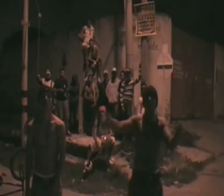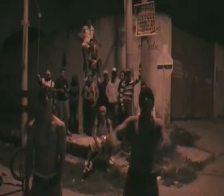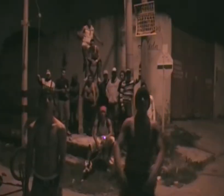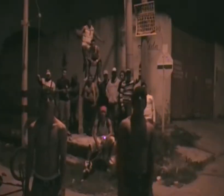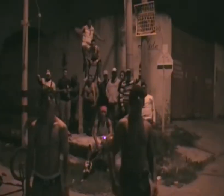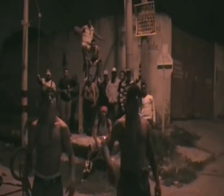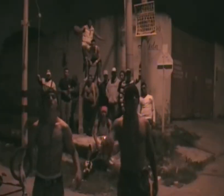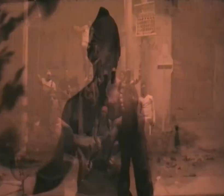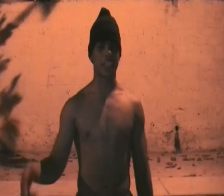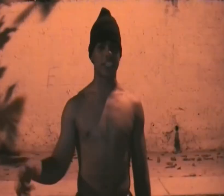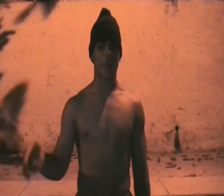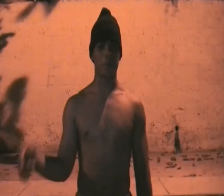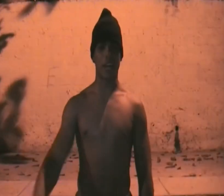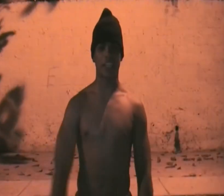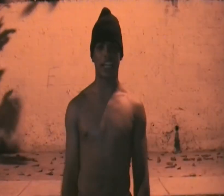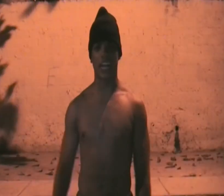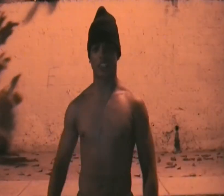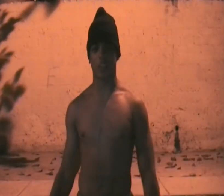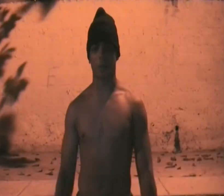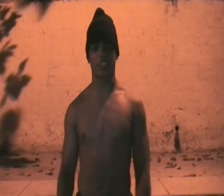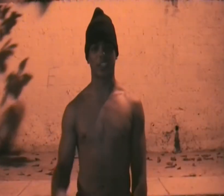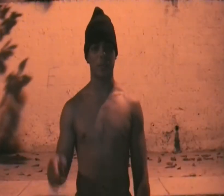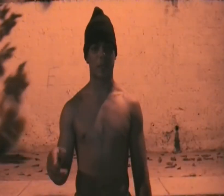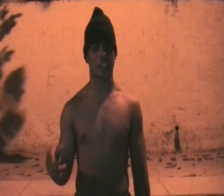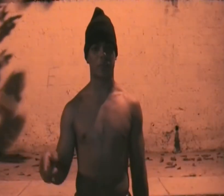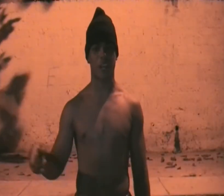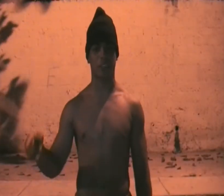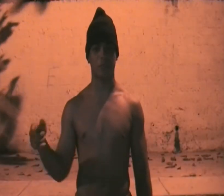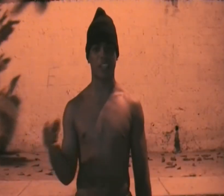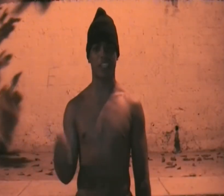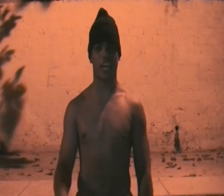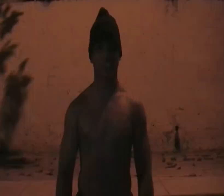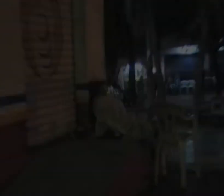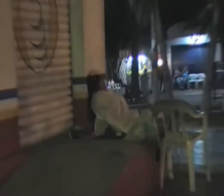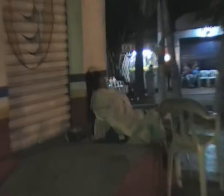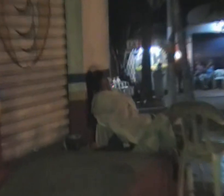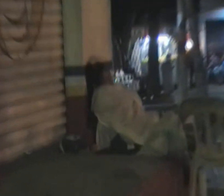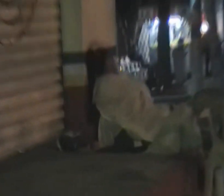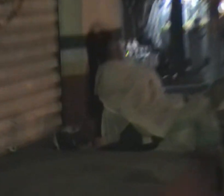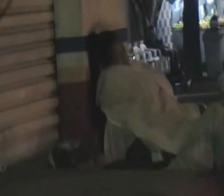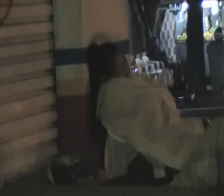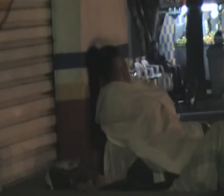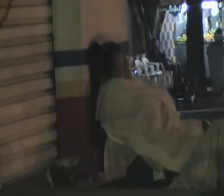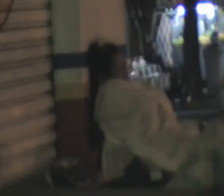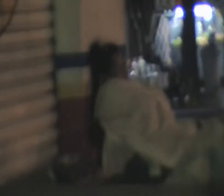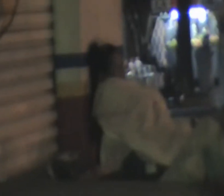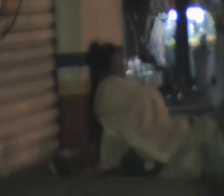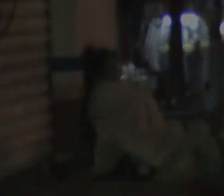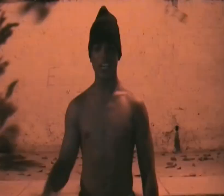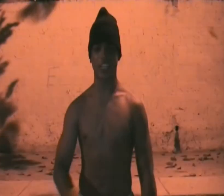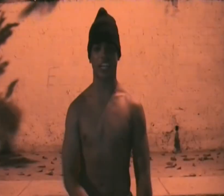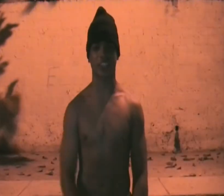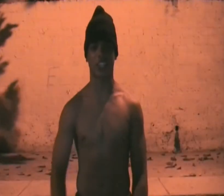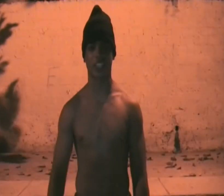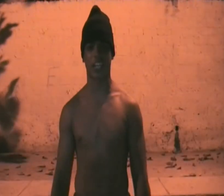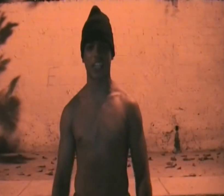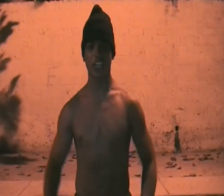verdades, vivencias dramáticas, expresadas en partes pragmáticas, ignorado por las estadísticas, letras críticas,